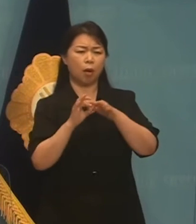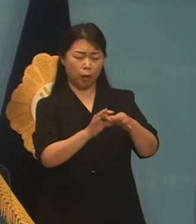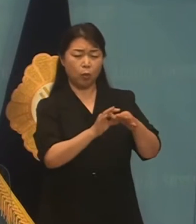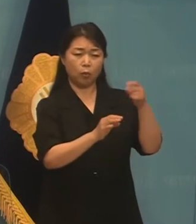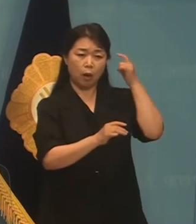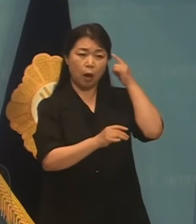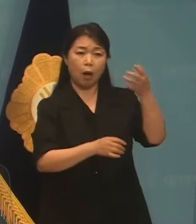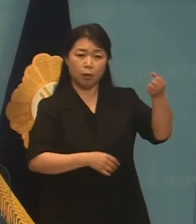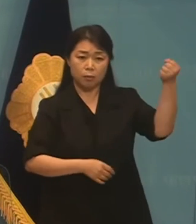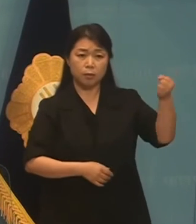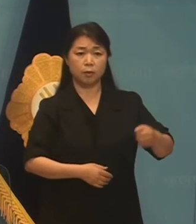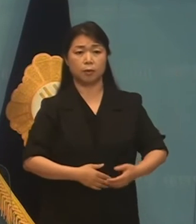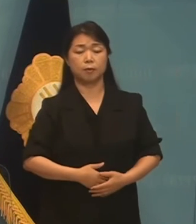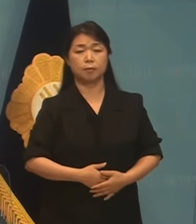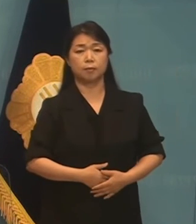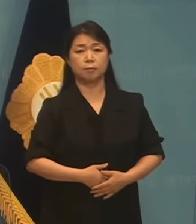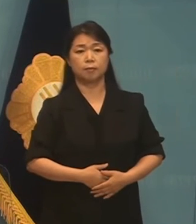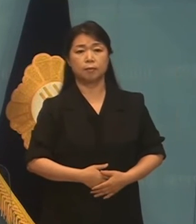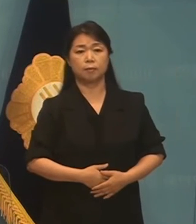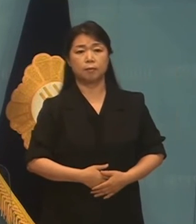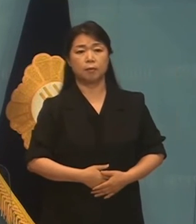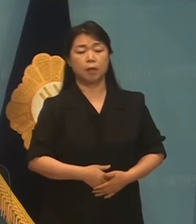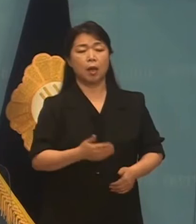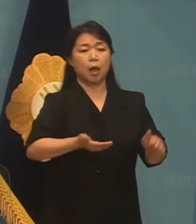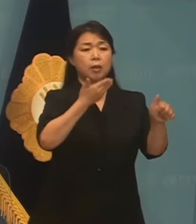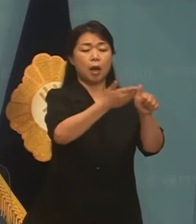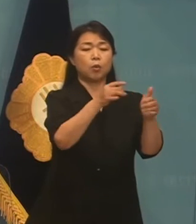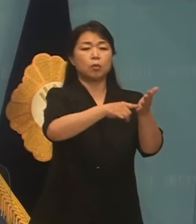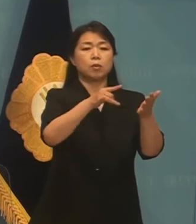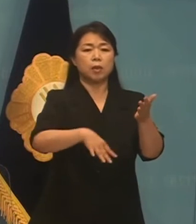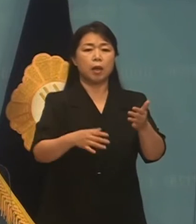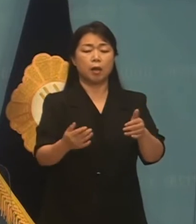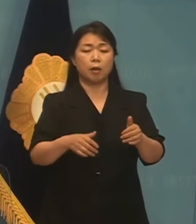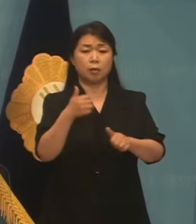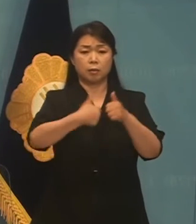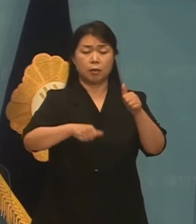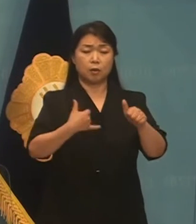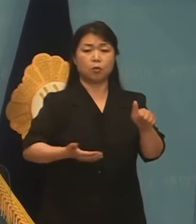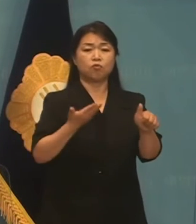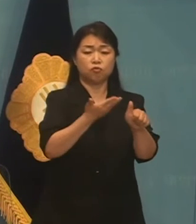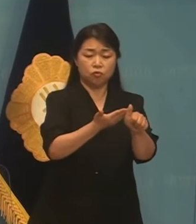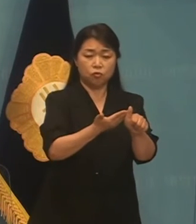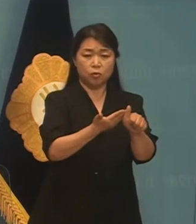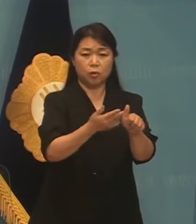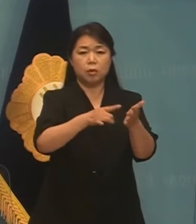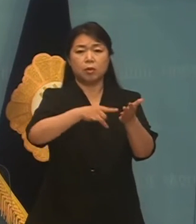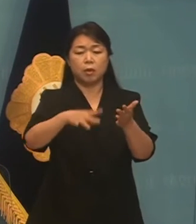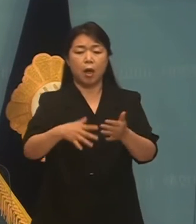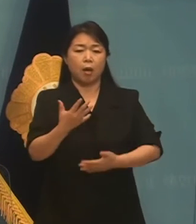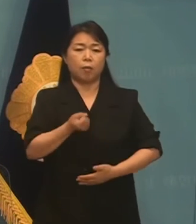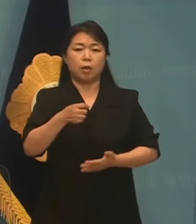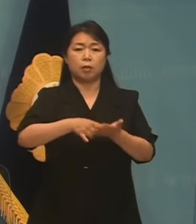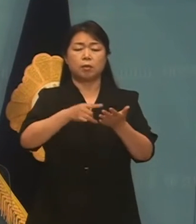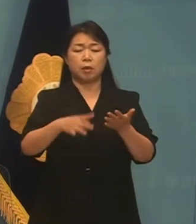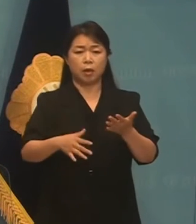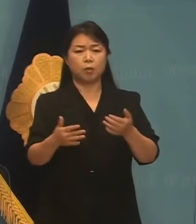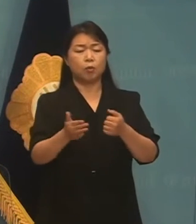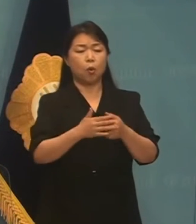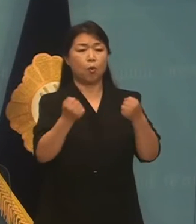거듭하고 있습니다. 양도세, 상속세, 보유세는 물론